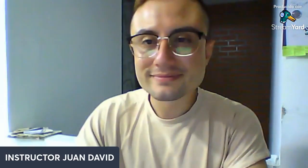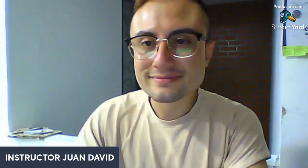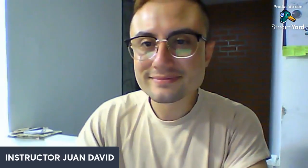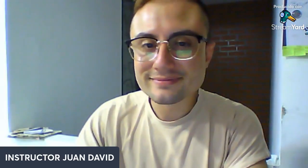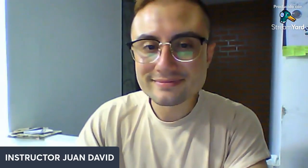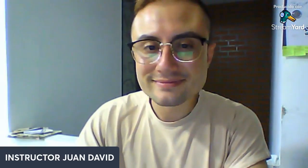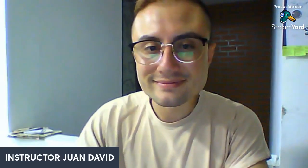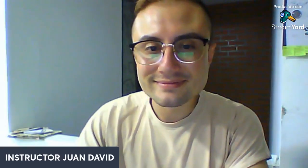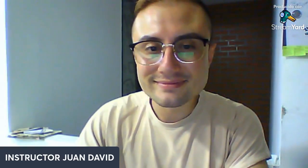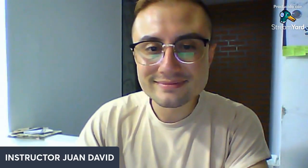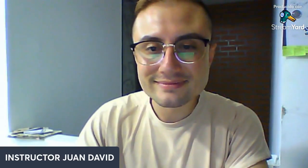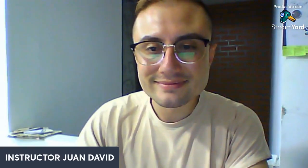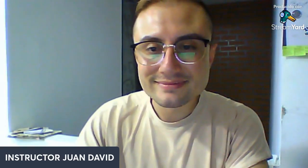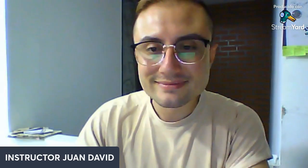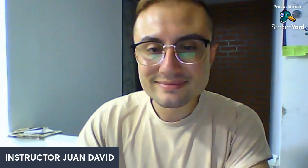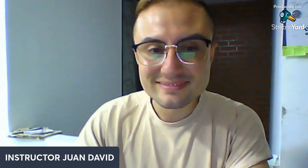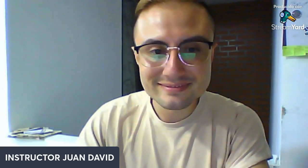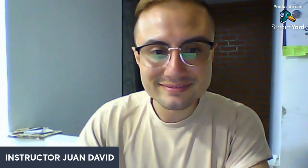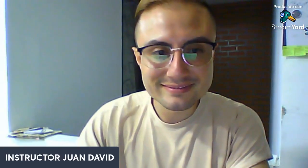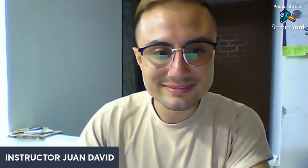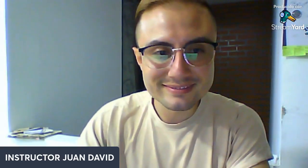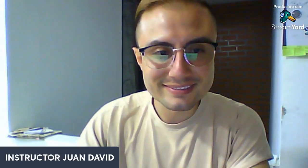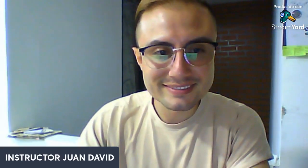Envié de nuevo el link.